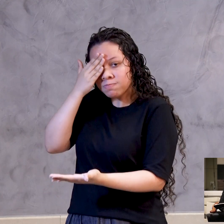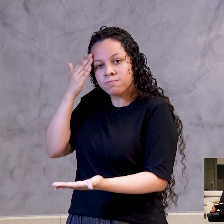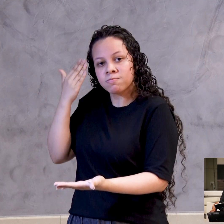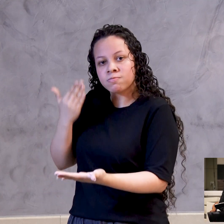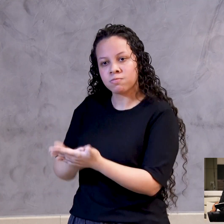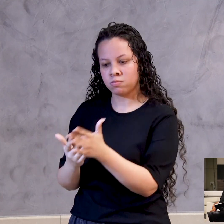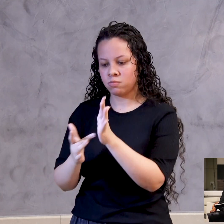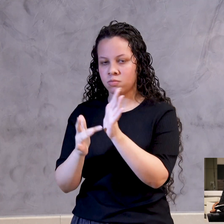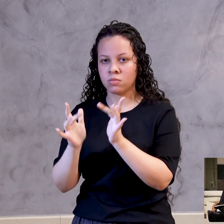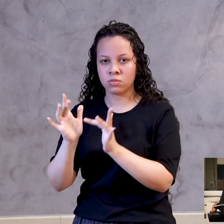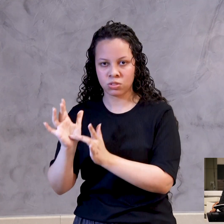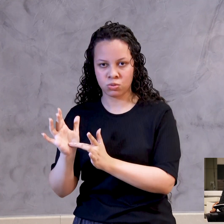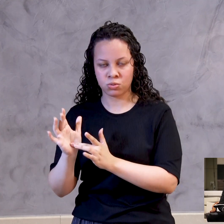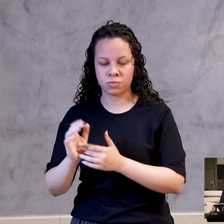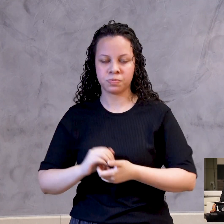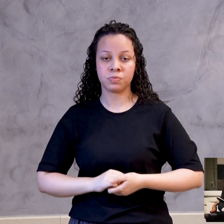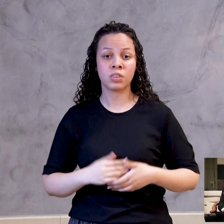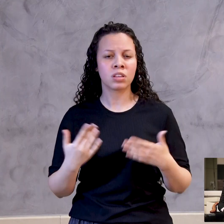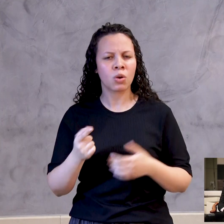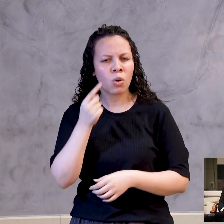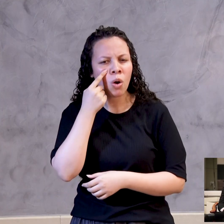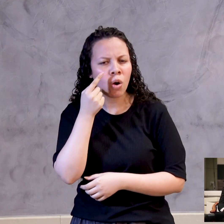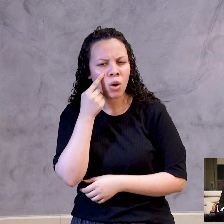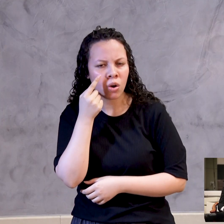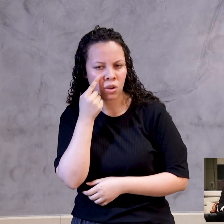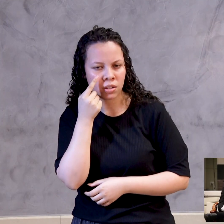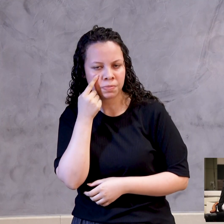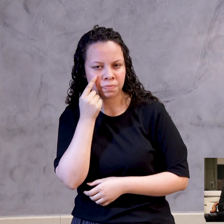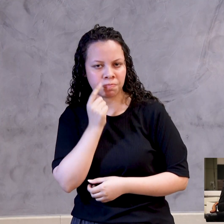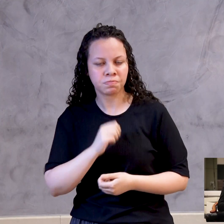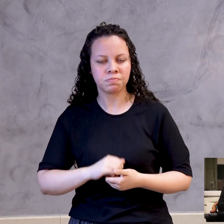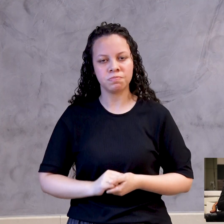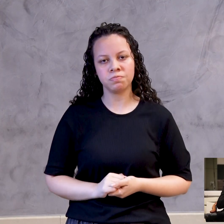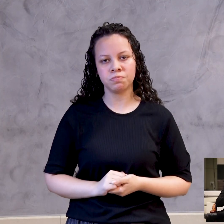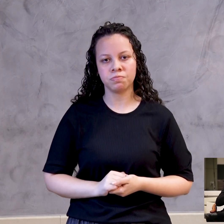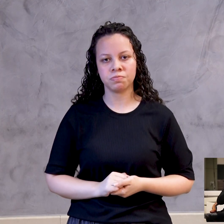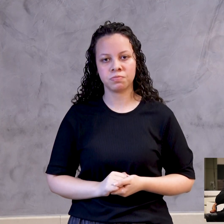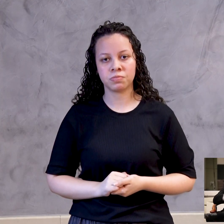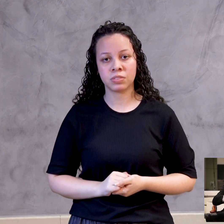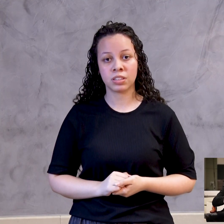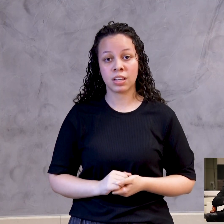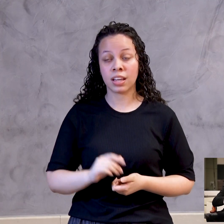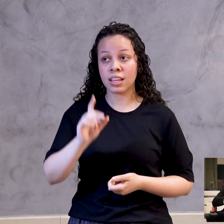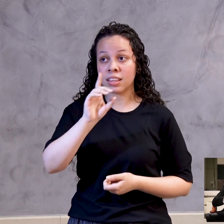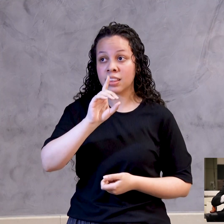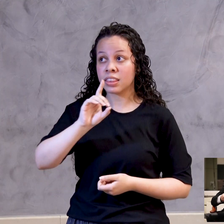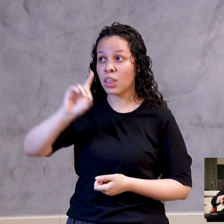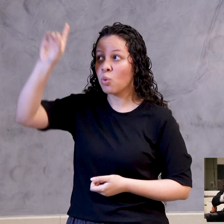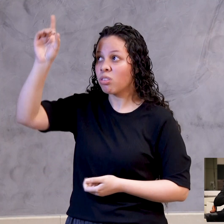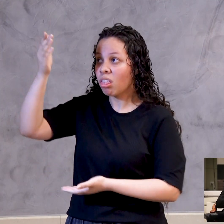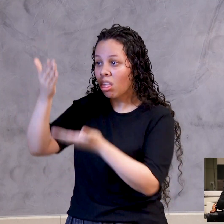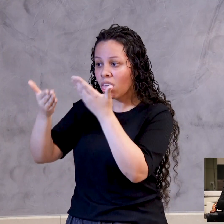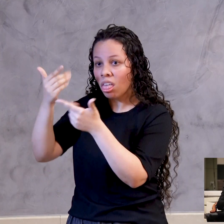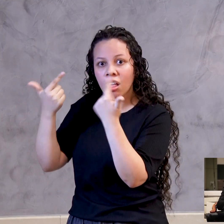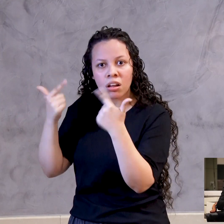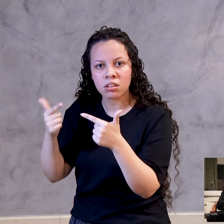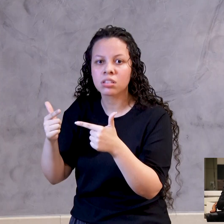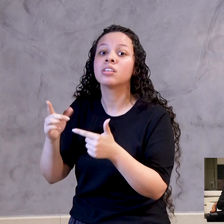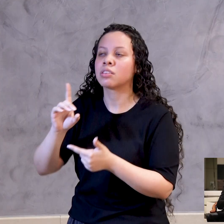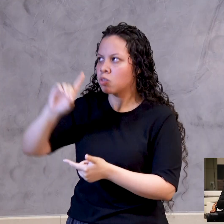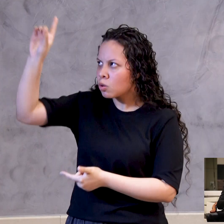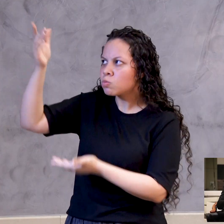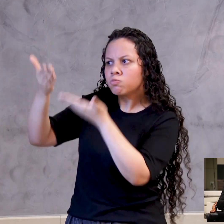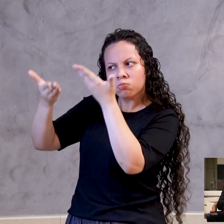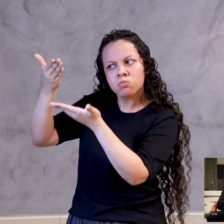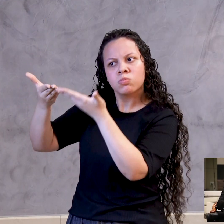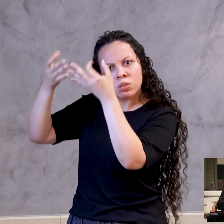Jesus. Então veja, irmãos, que Deus, não há desequilíbrio em Deus. Nós podemos tomar aqui